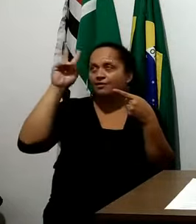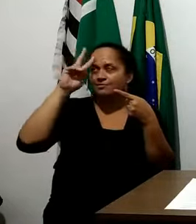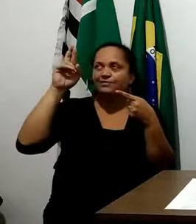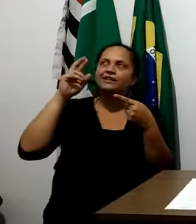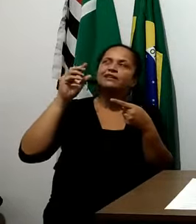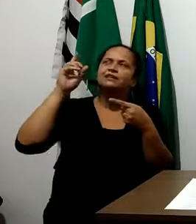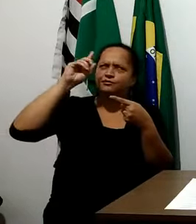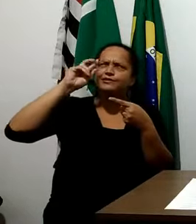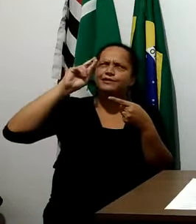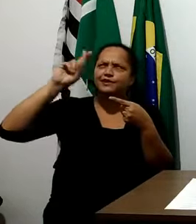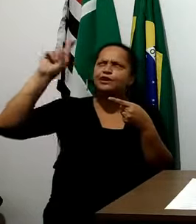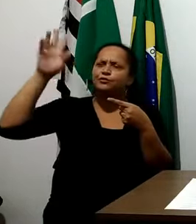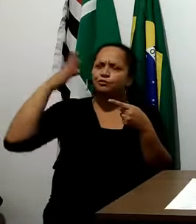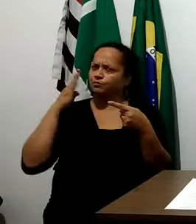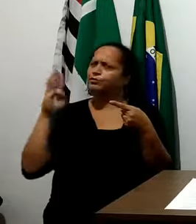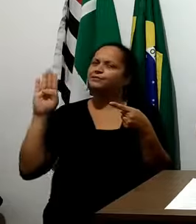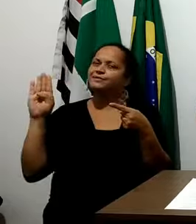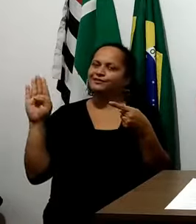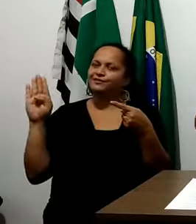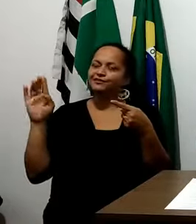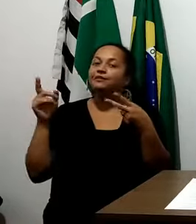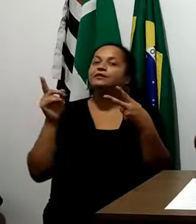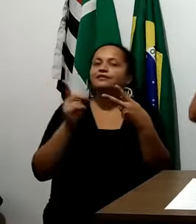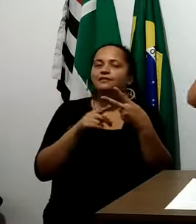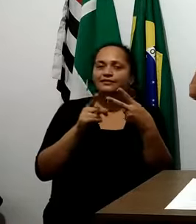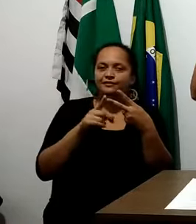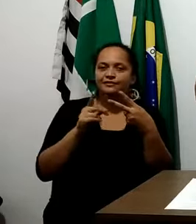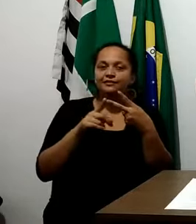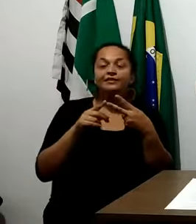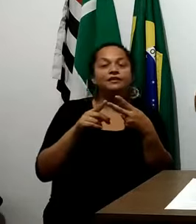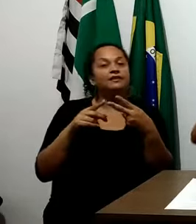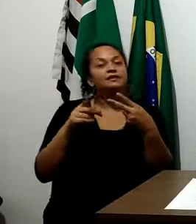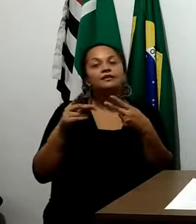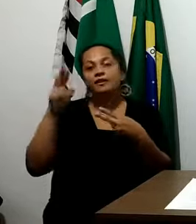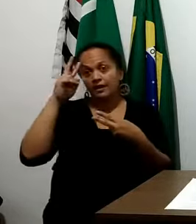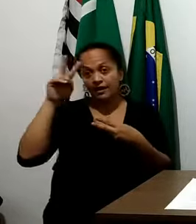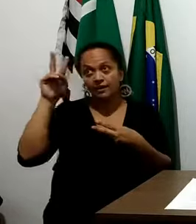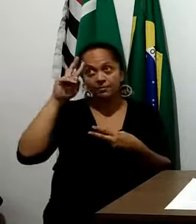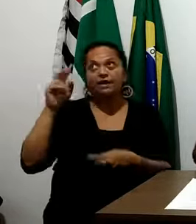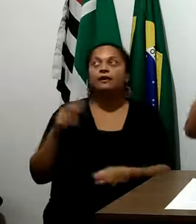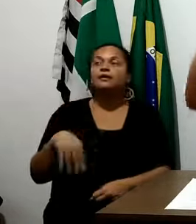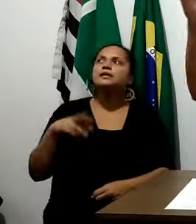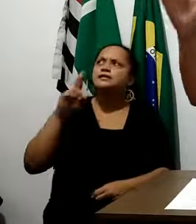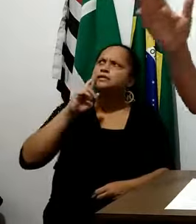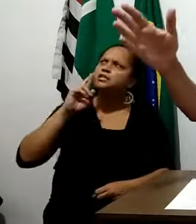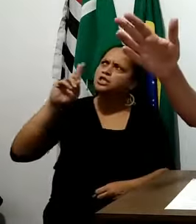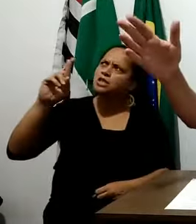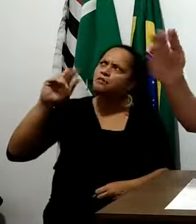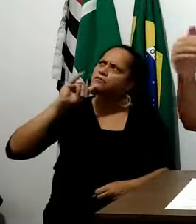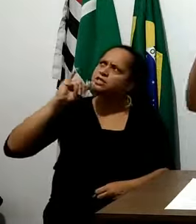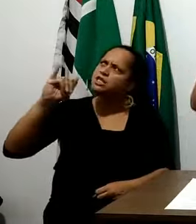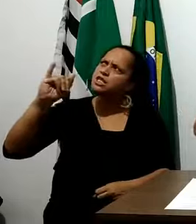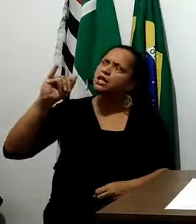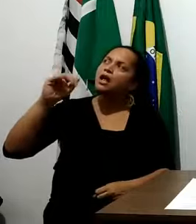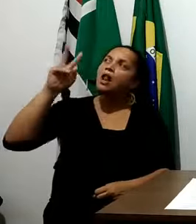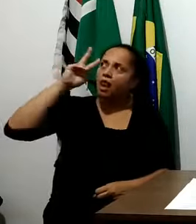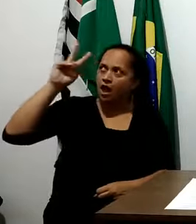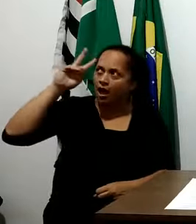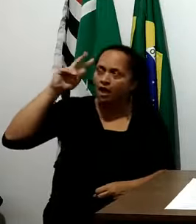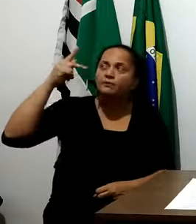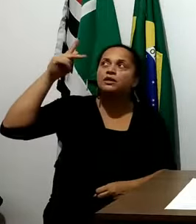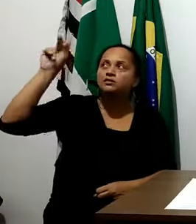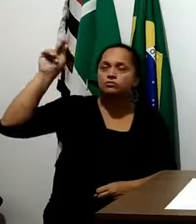prometeu. E segundo, lembrar o Senhor. Senhor, lembra da tua promessa. Mas não é porque o Senhor se esqueceu, é porque